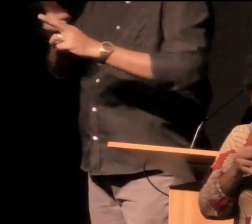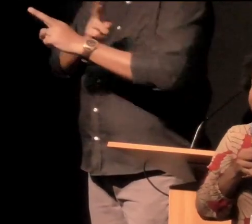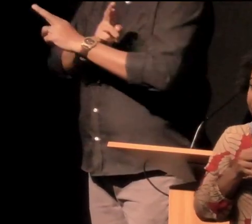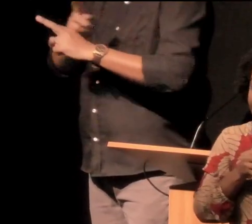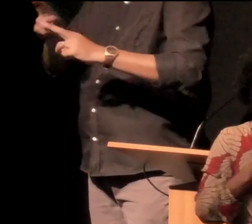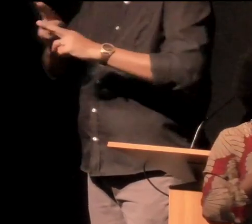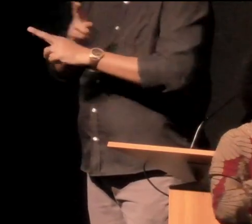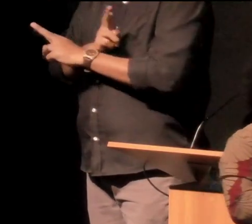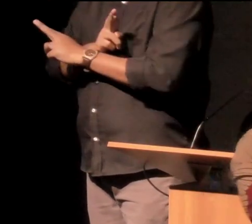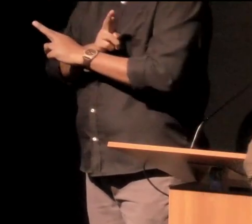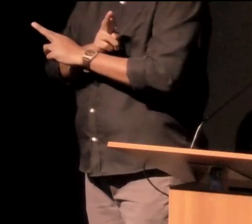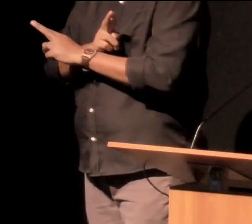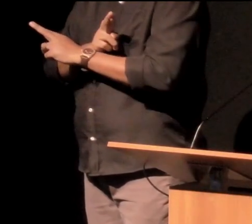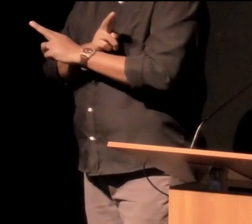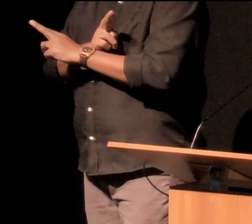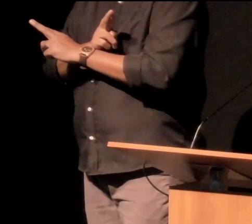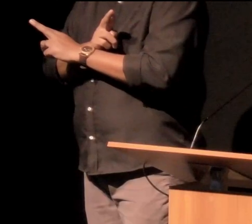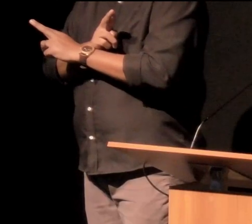de equidade